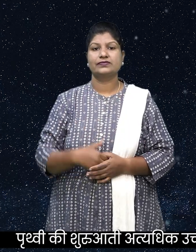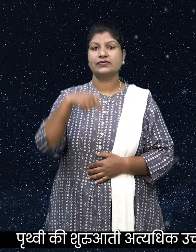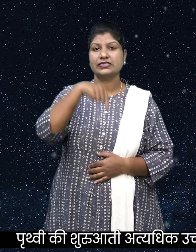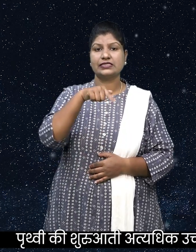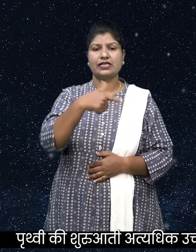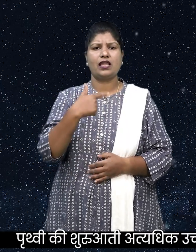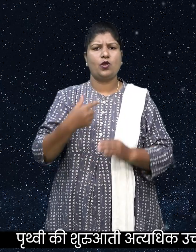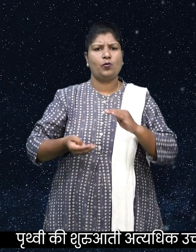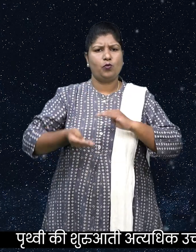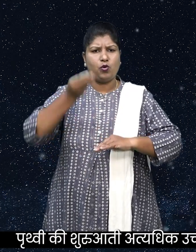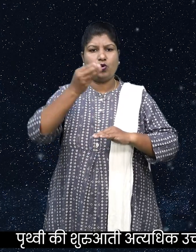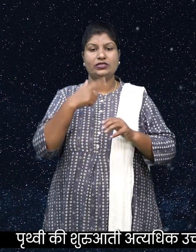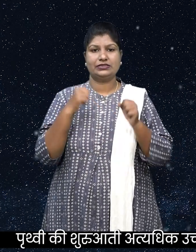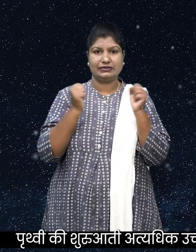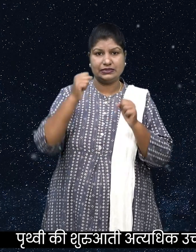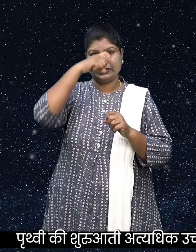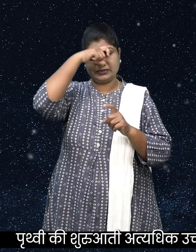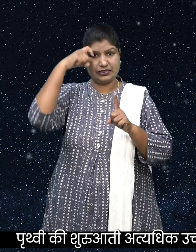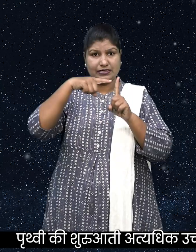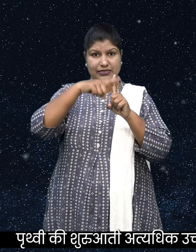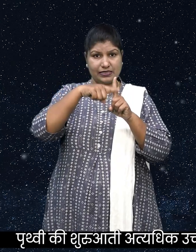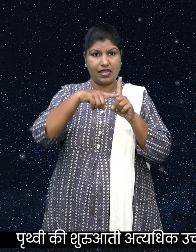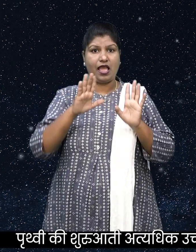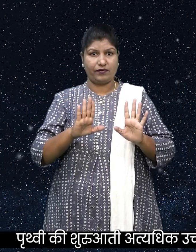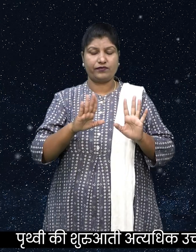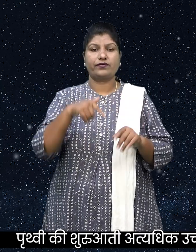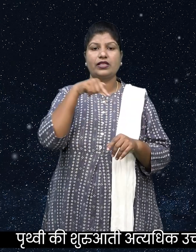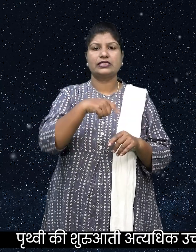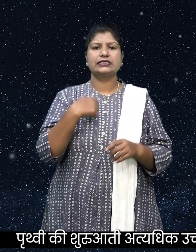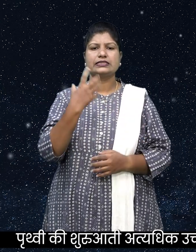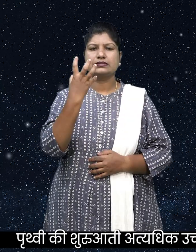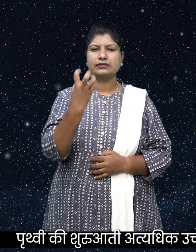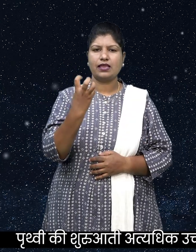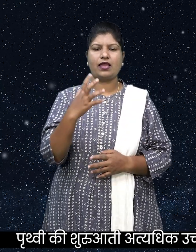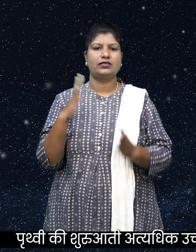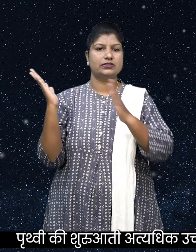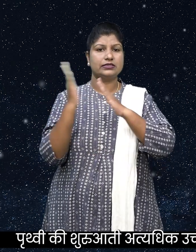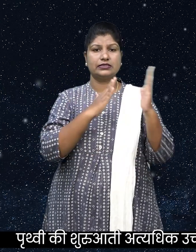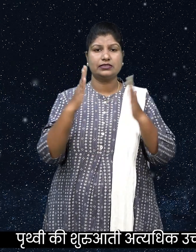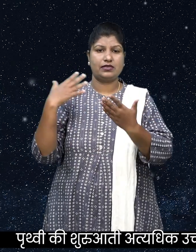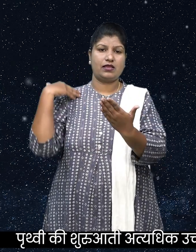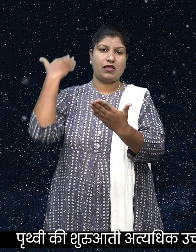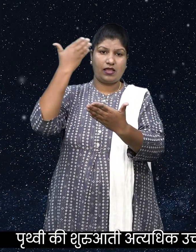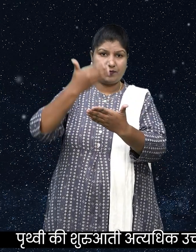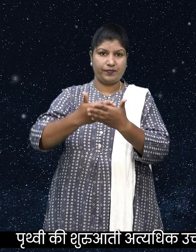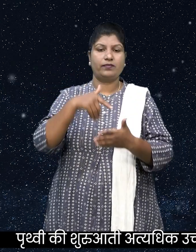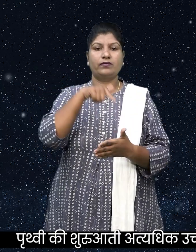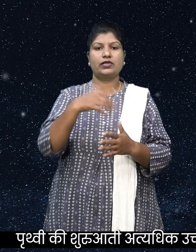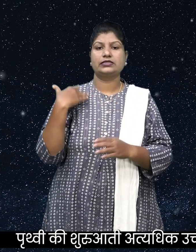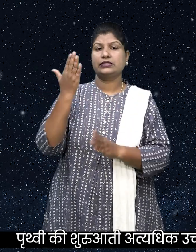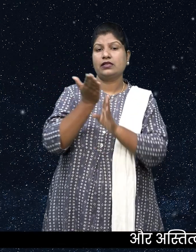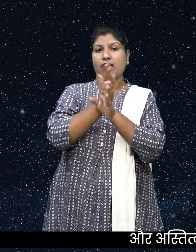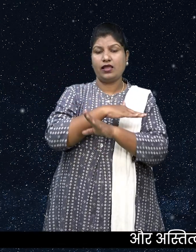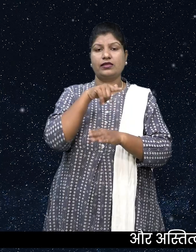पृथ्वी की शुरुआती अत्यधिक उच्च तापमान और शुष्क जलवायु ने जीवन के प्रकट